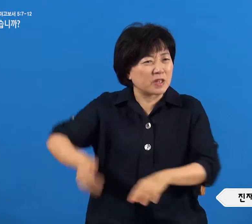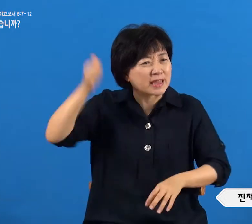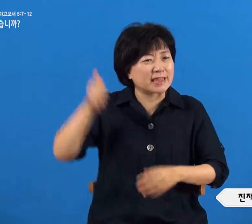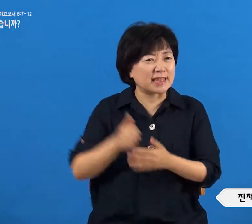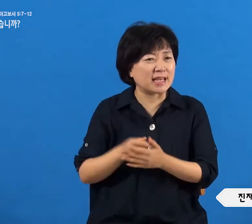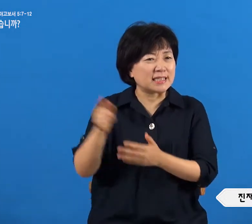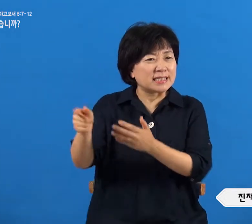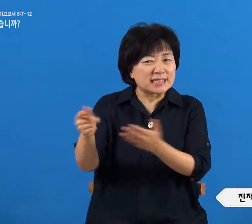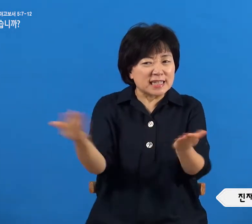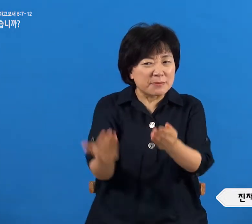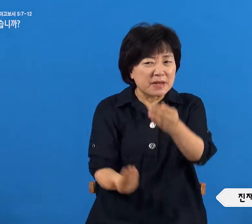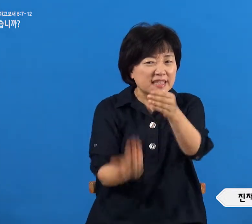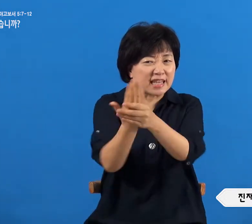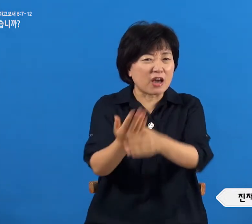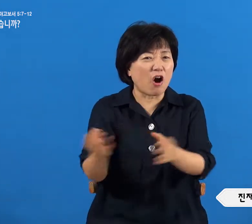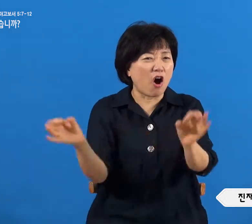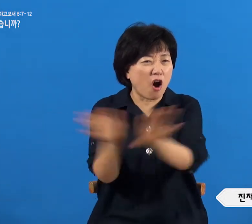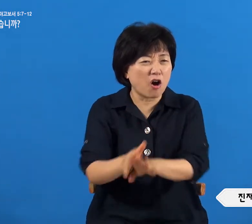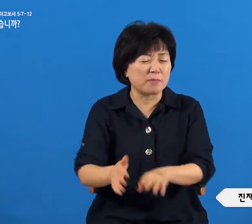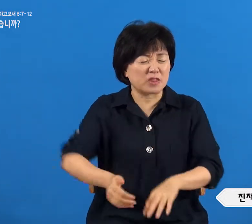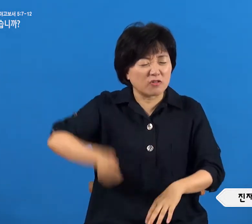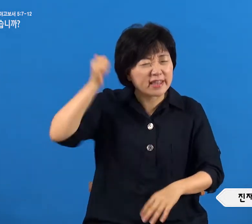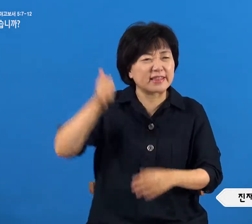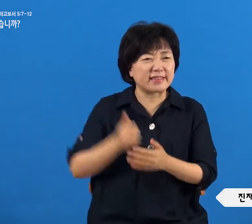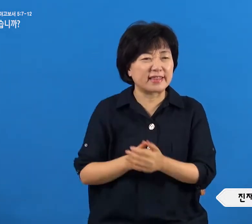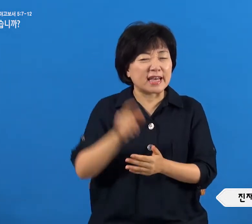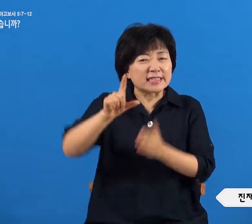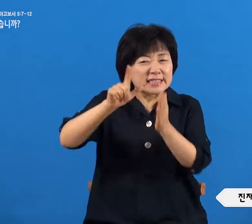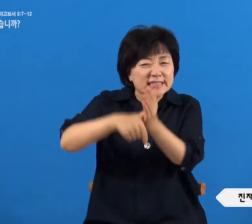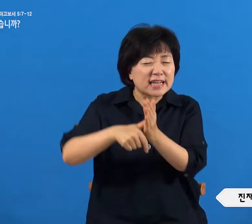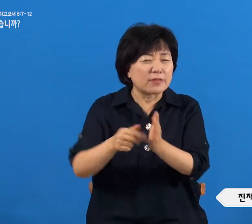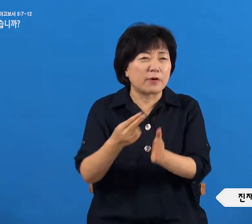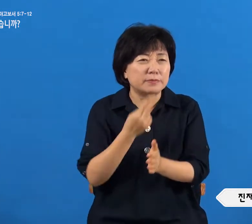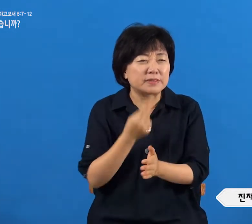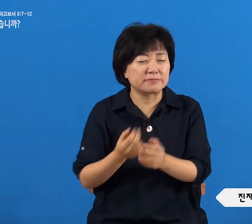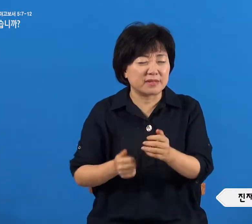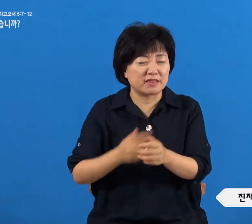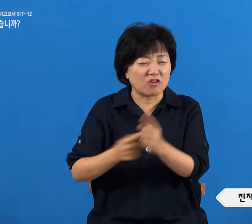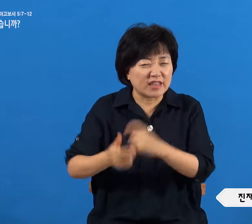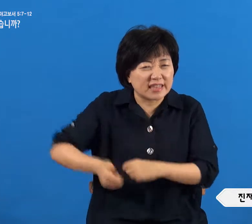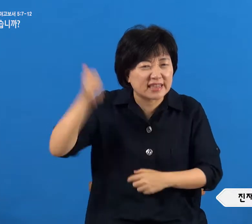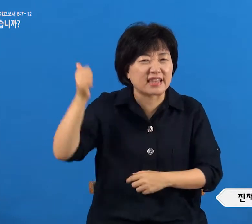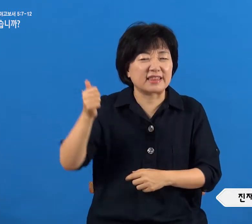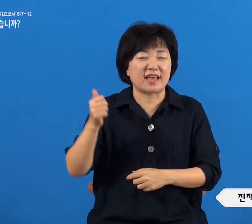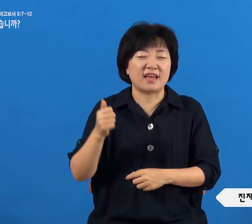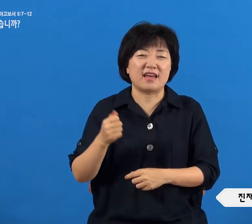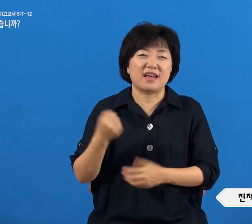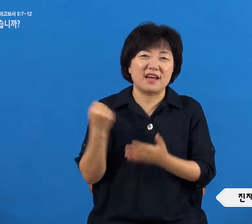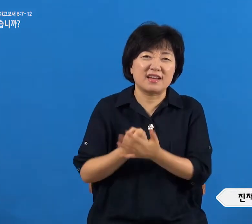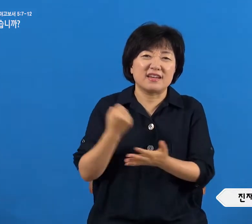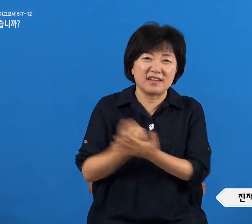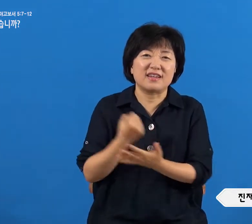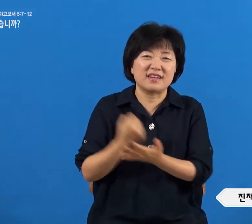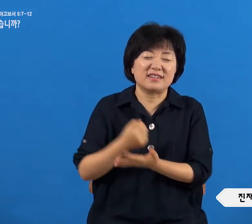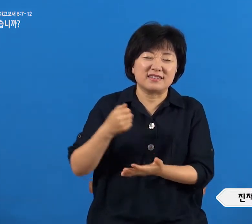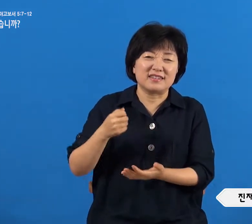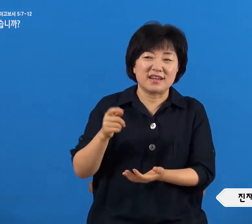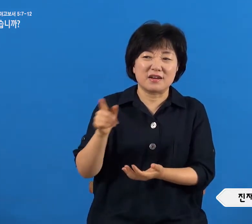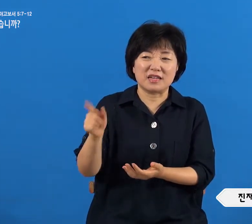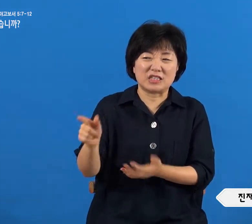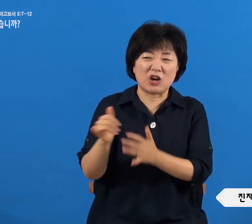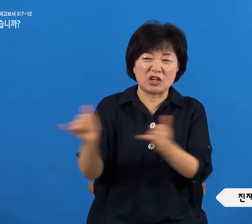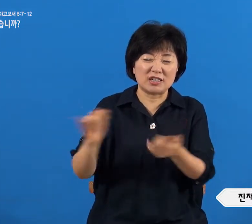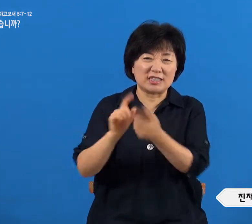그 일만 생기지 않았더라면, 그때만 잘 지나갔더라면, 이런 생각을 하면서 서로를